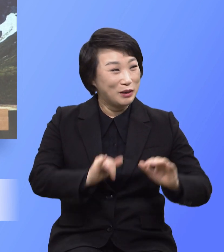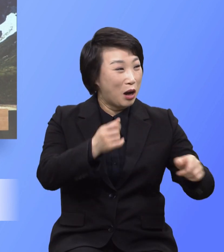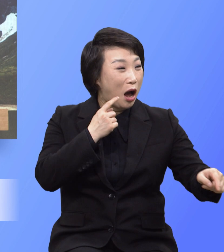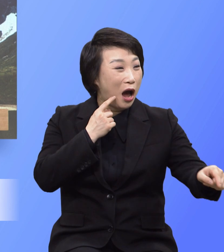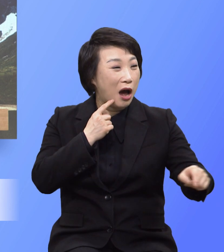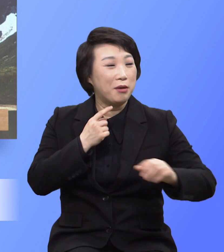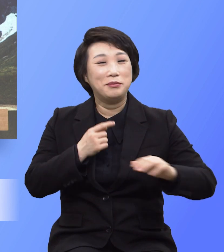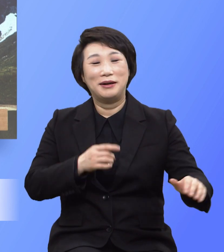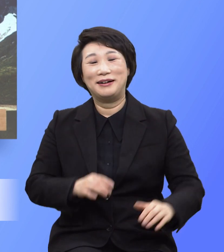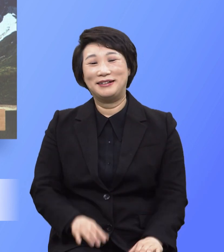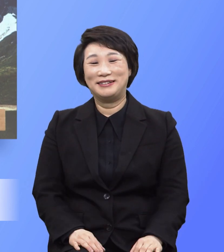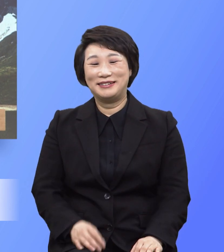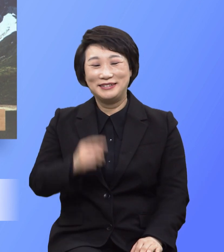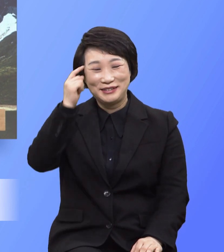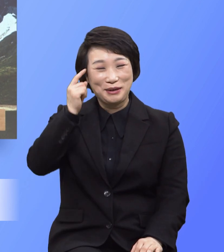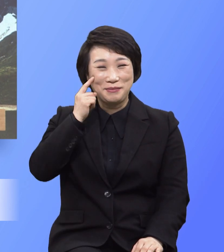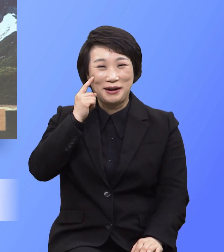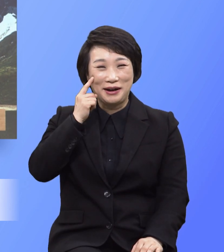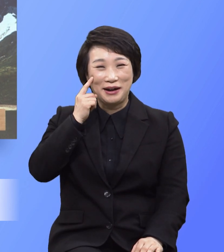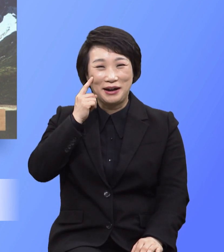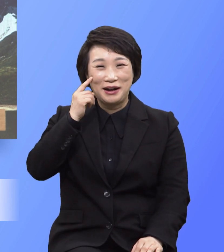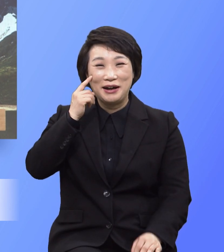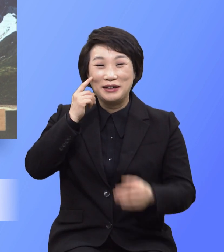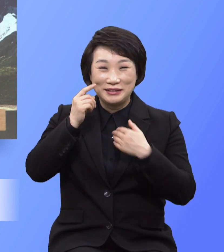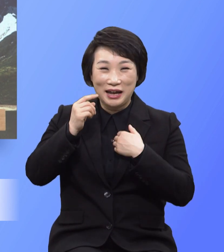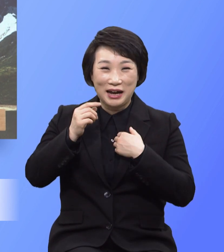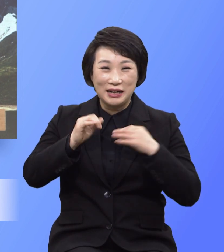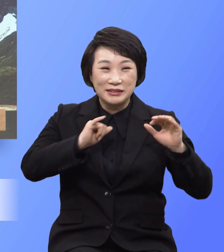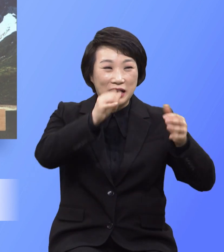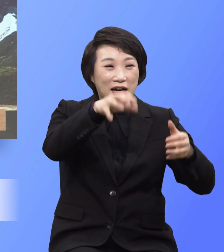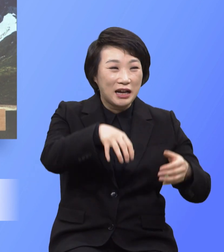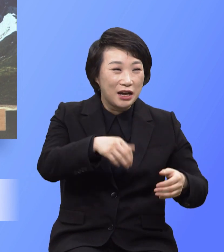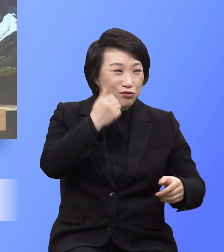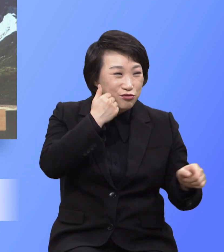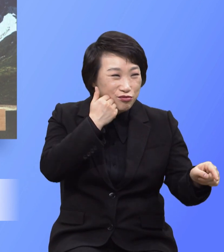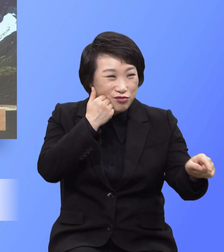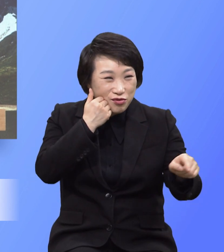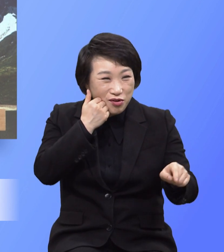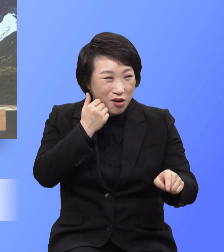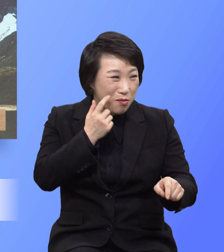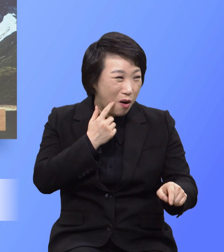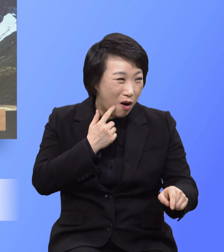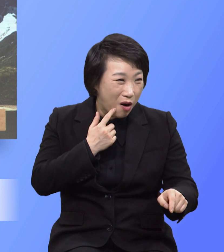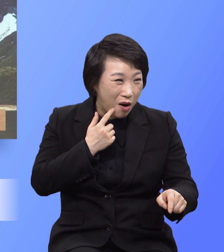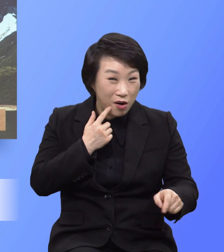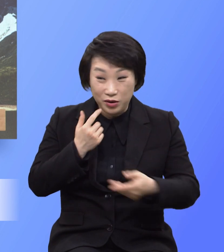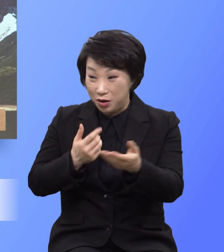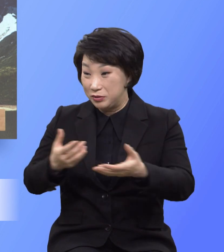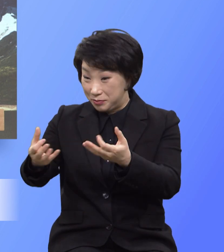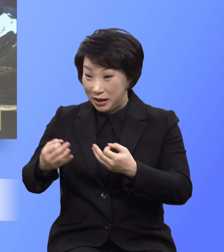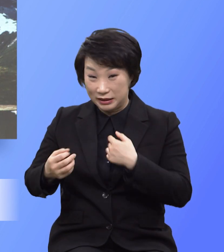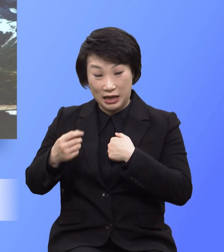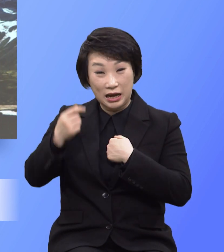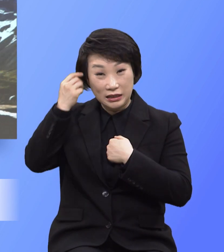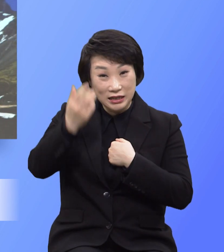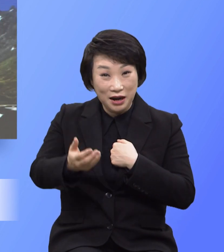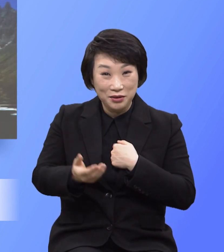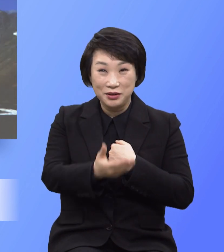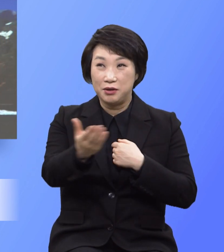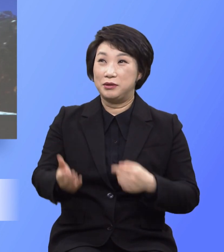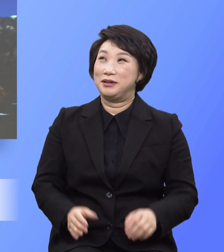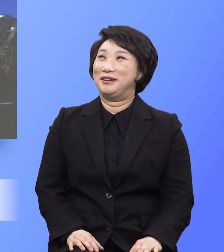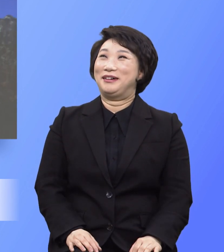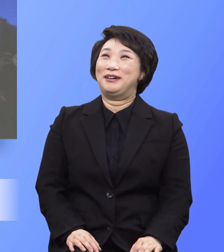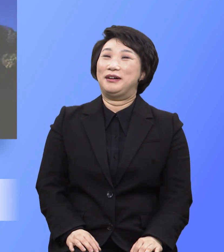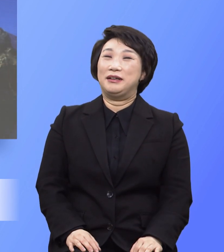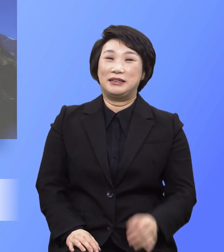있어? 생각해 보세요. 내가 세상에 누구를 부러워하는 거 보셨습니까? 내가 연희동에서